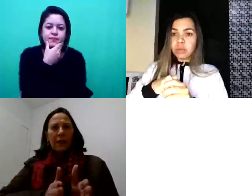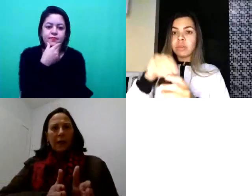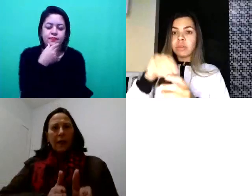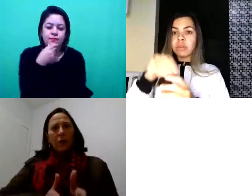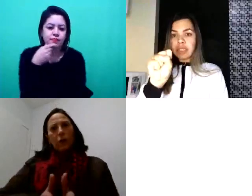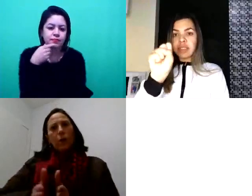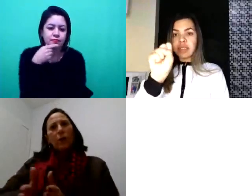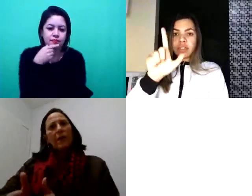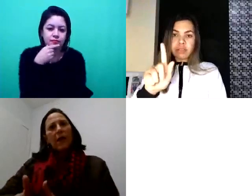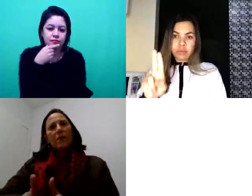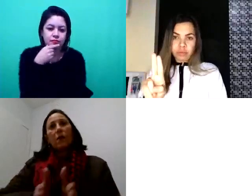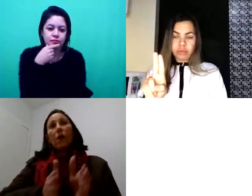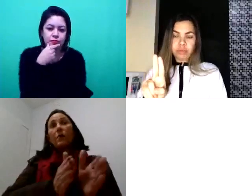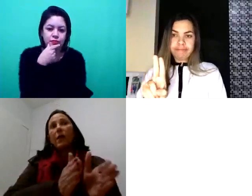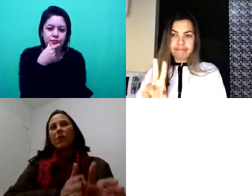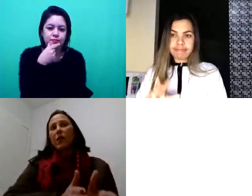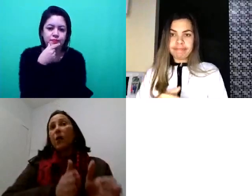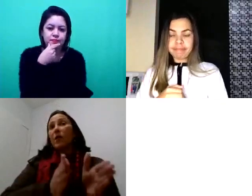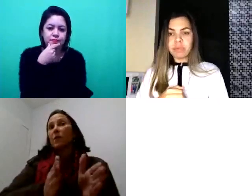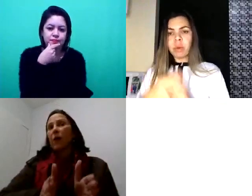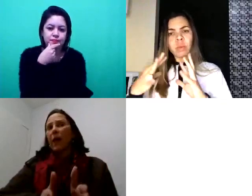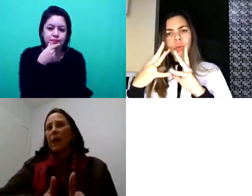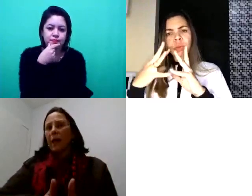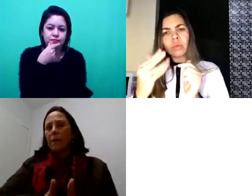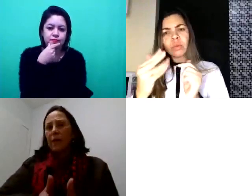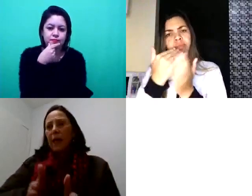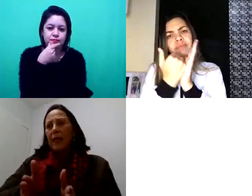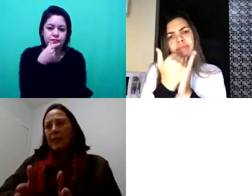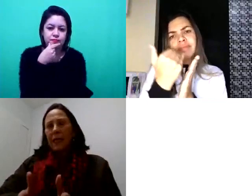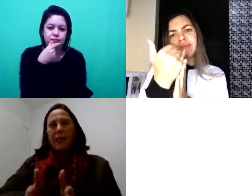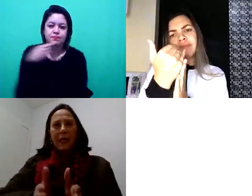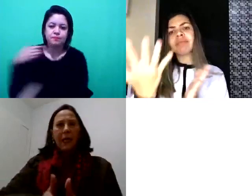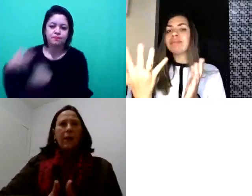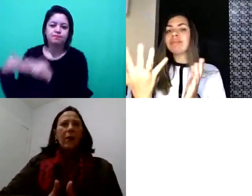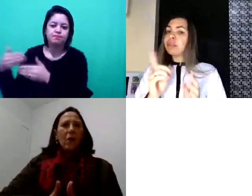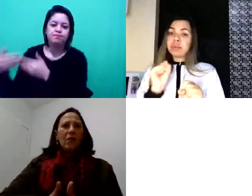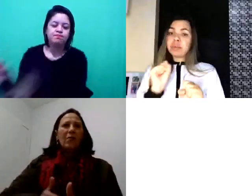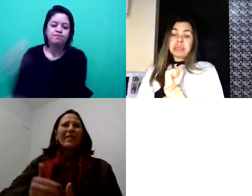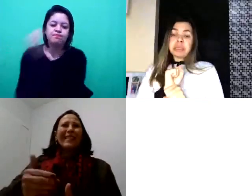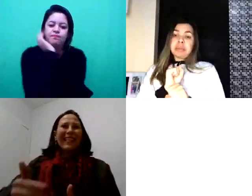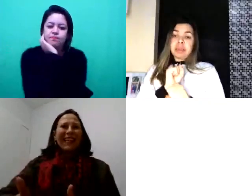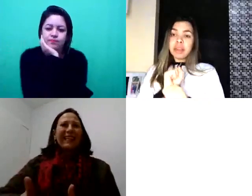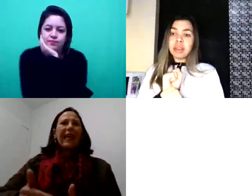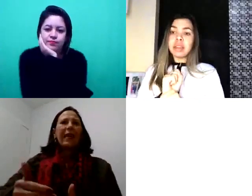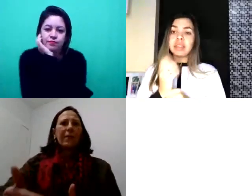assim, é todo um processo. Então, não deixem, não esperem assim que. Nós vamos estender